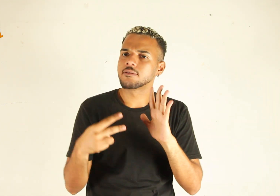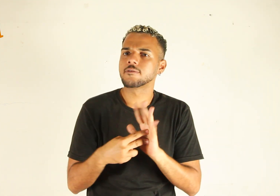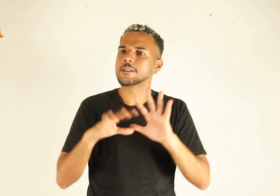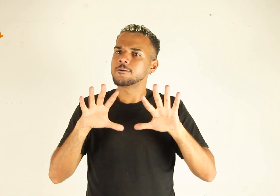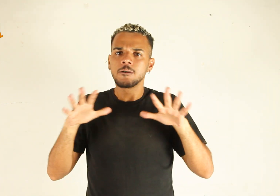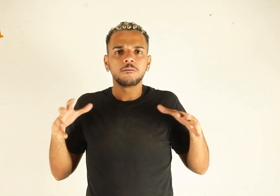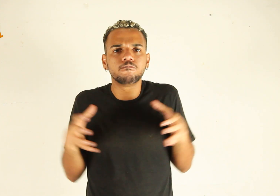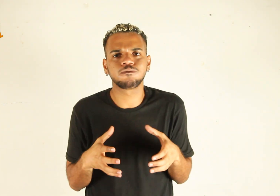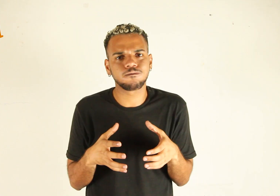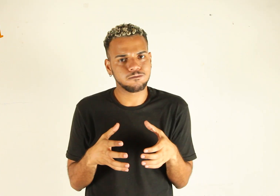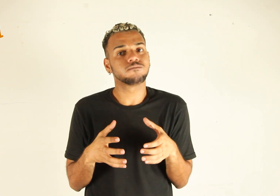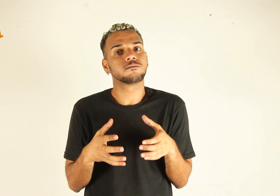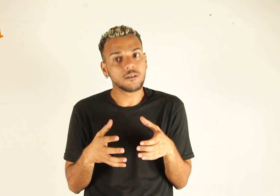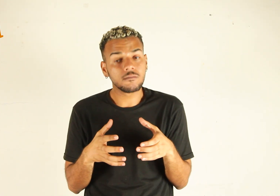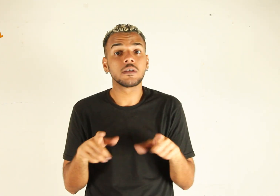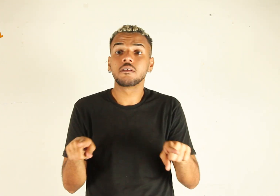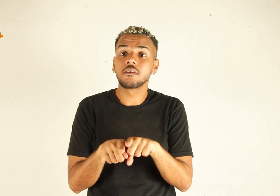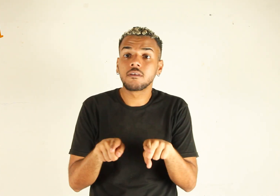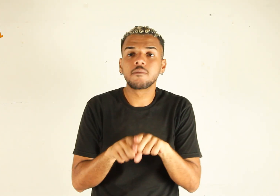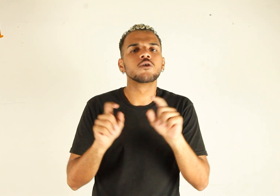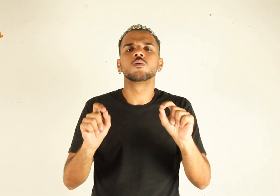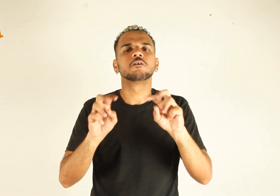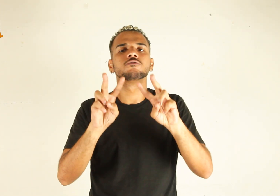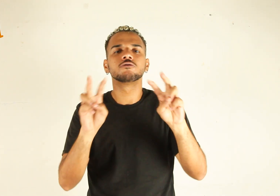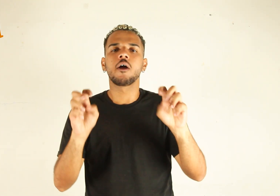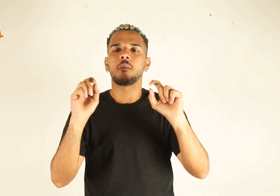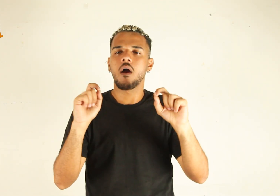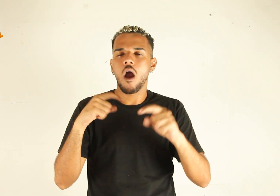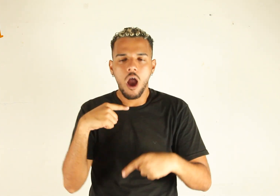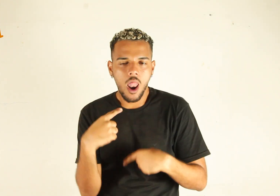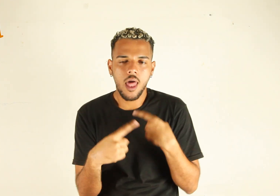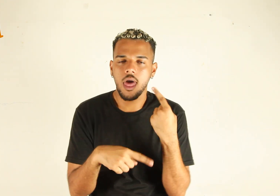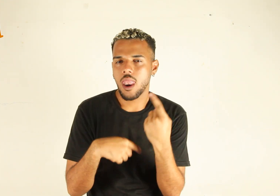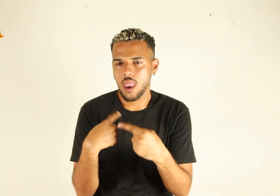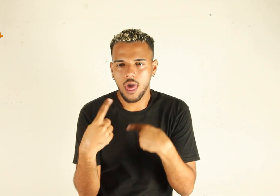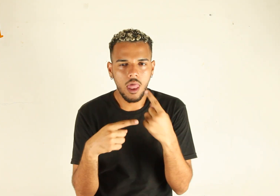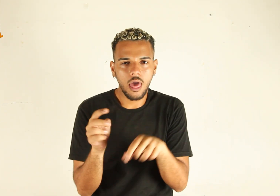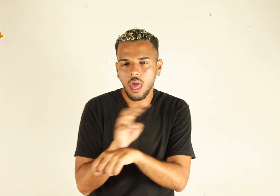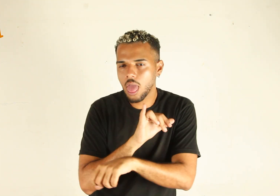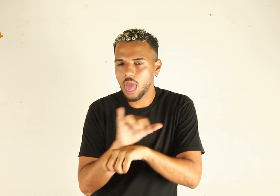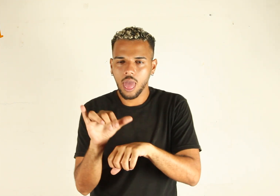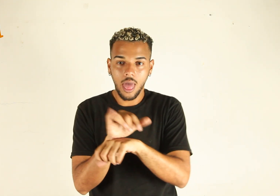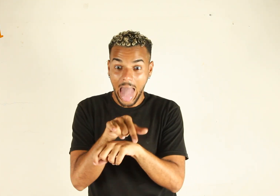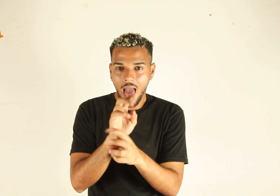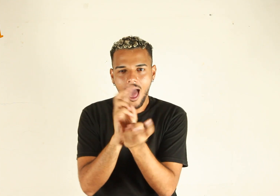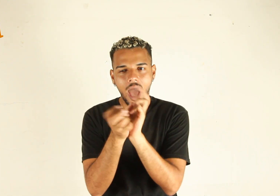correspondem aos adjetivos empregados para descrever o movimento da ginga. No Brasil, desde o início